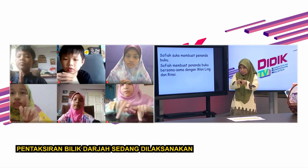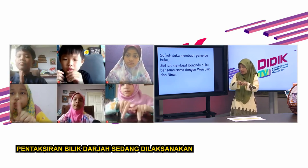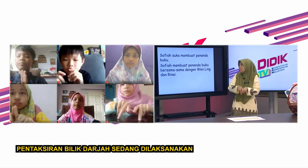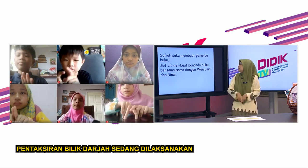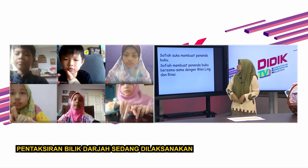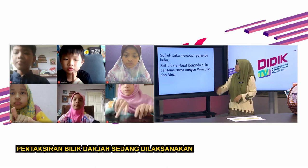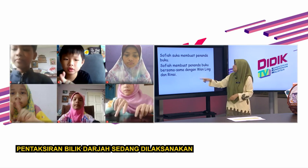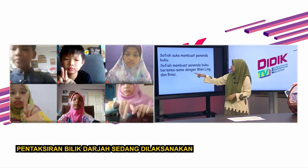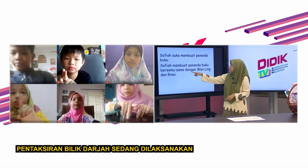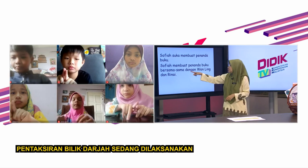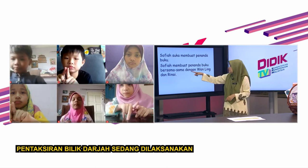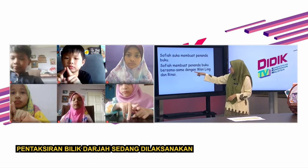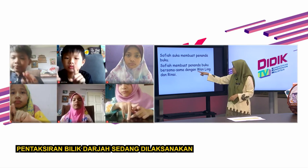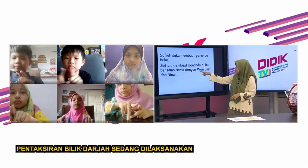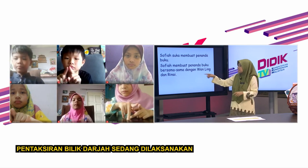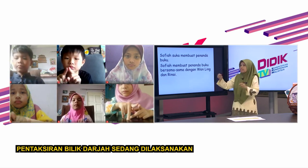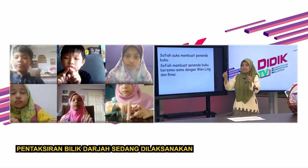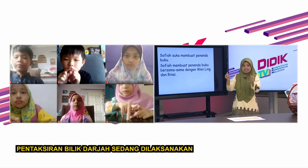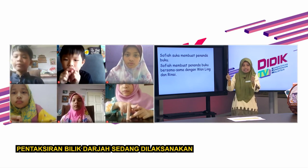bersama-sama